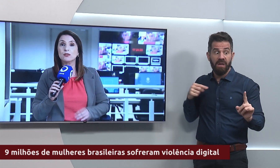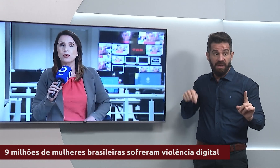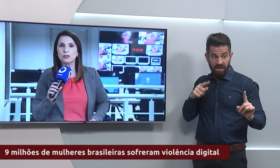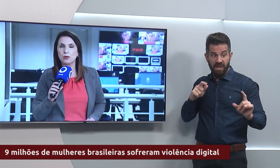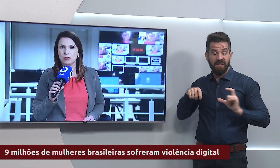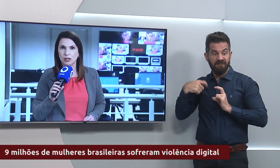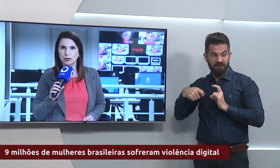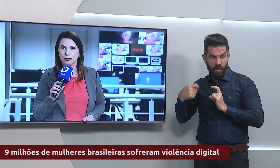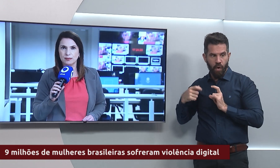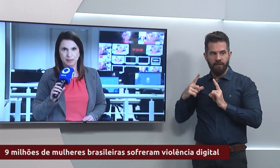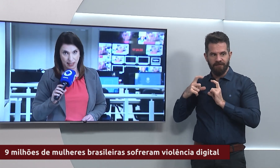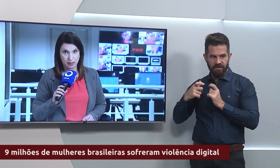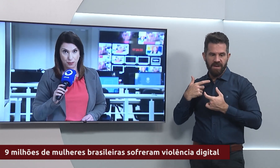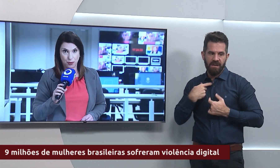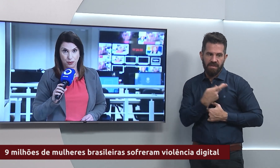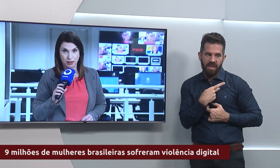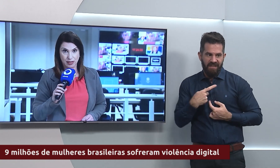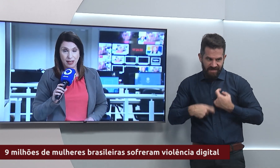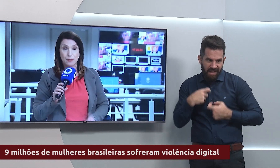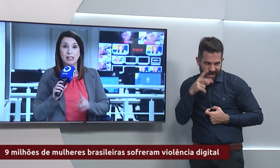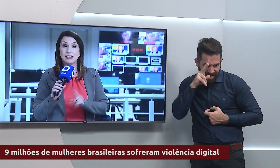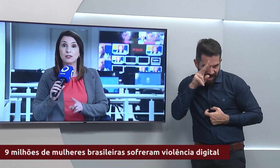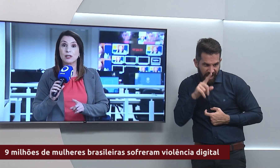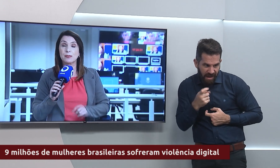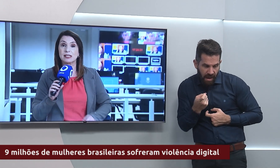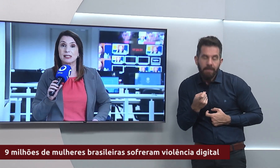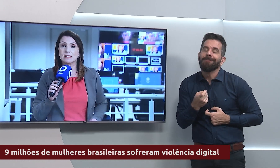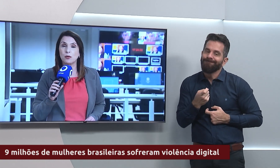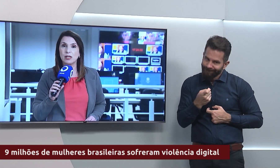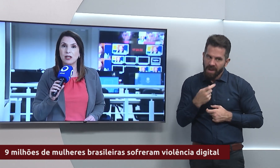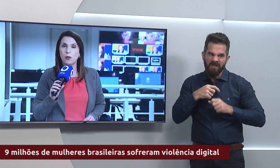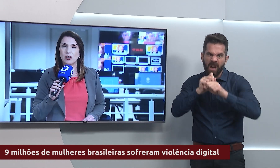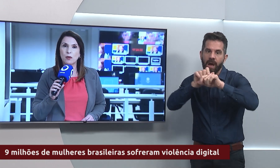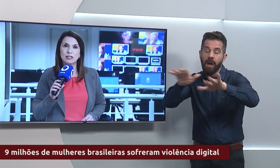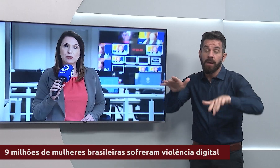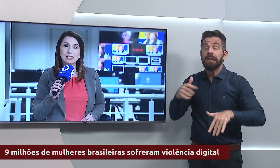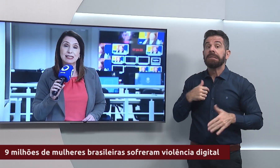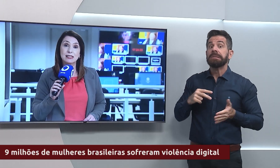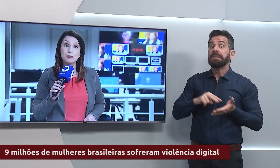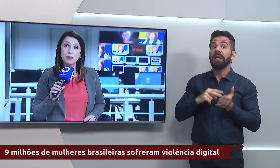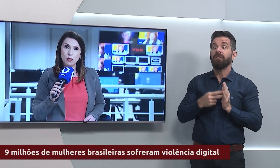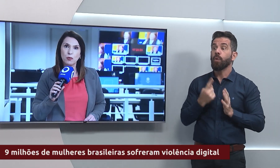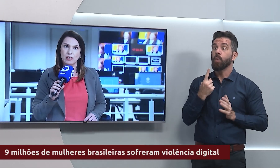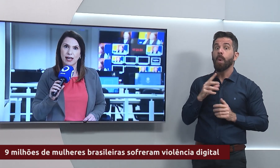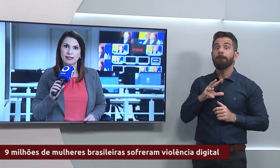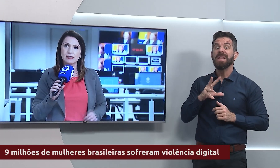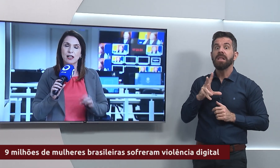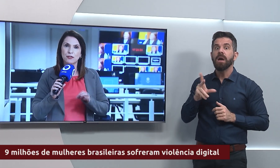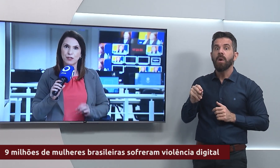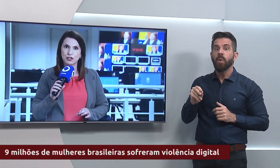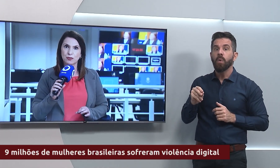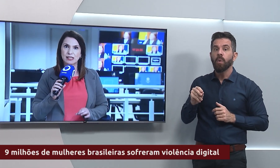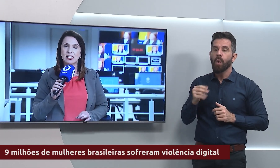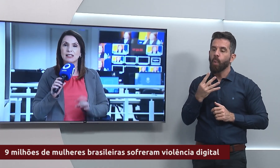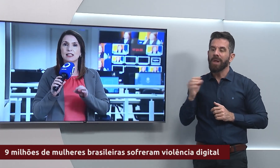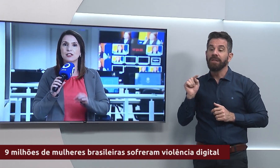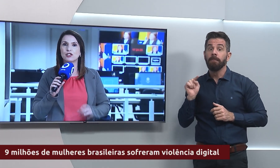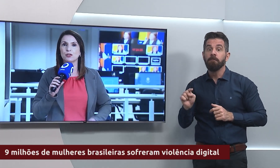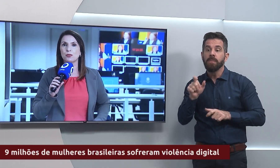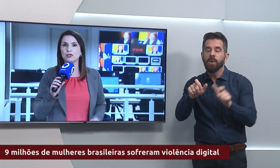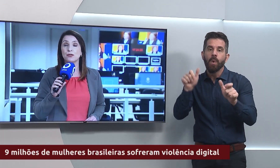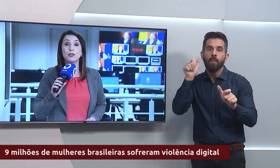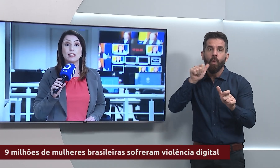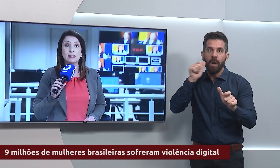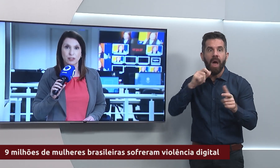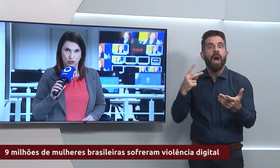para 2%. Parece pouco, mas isso representa 1.400.000 mulheres vítimas desse